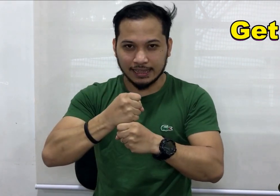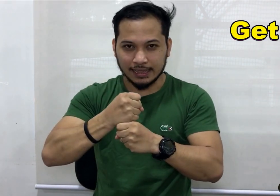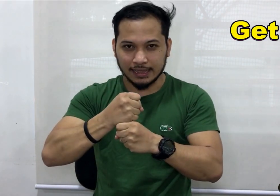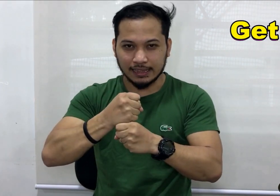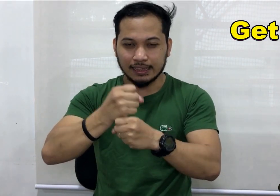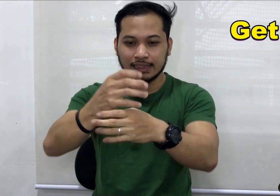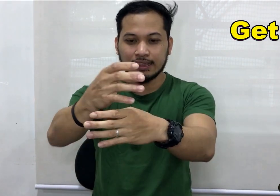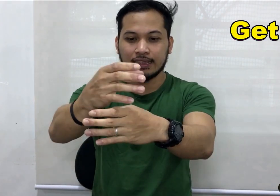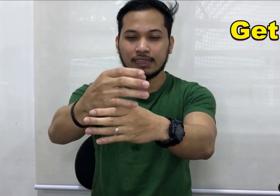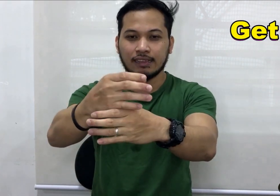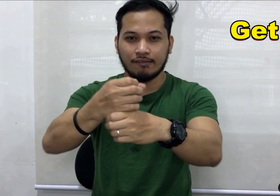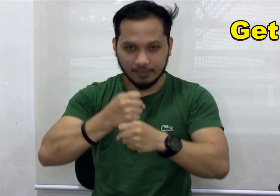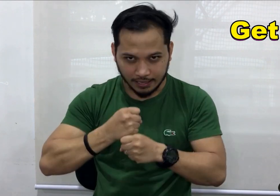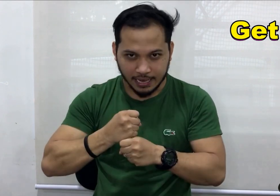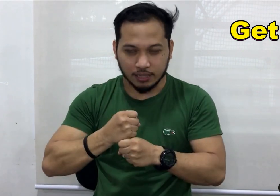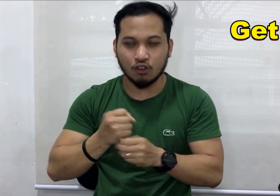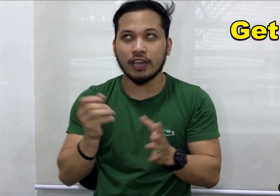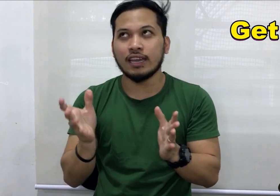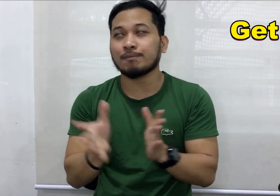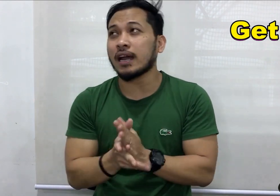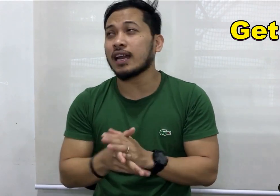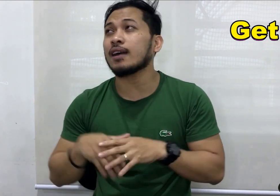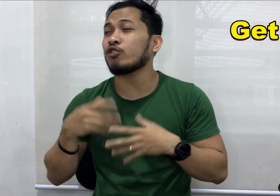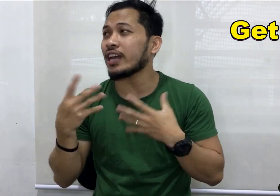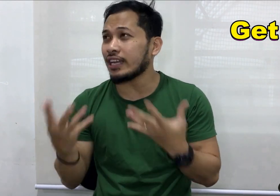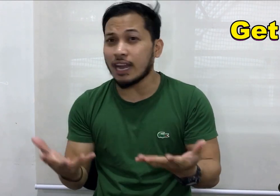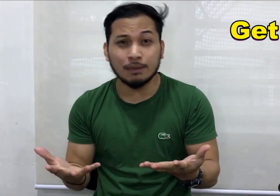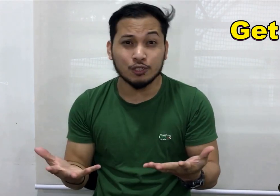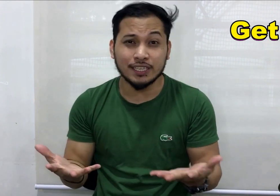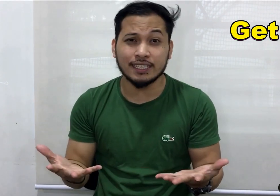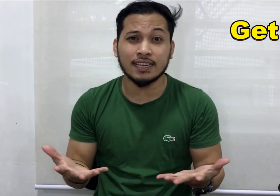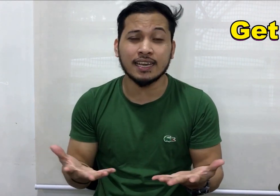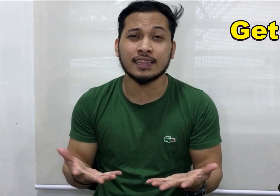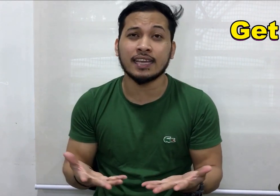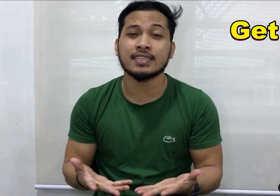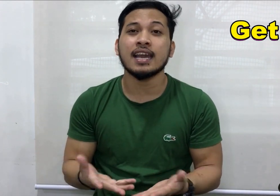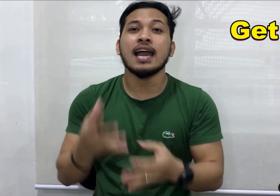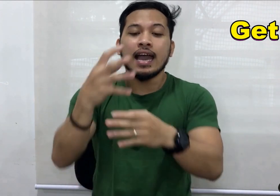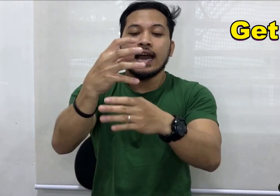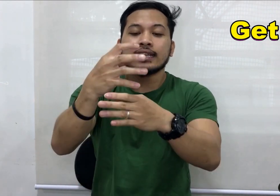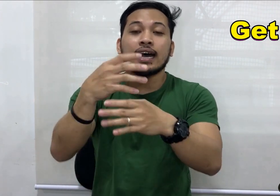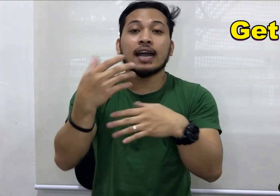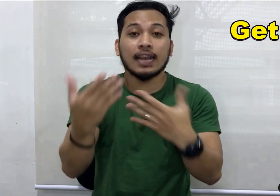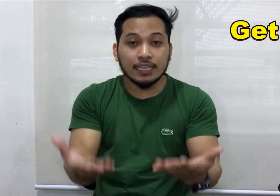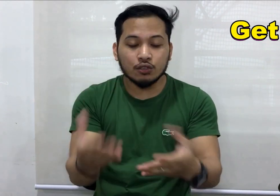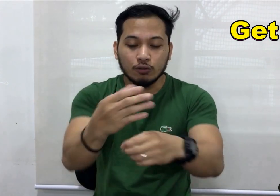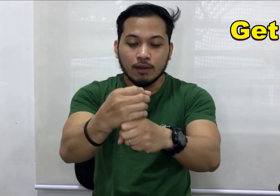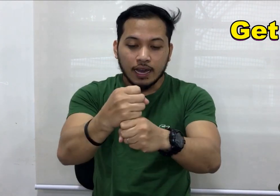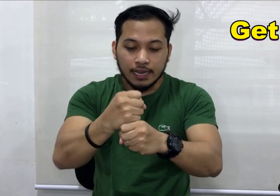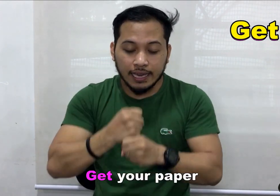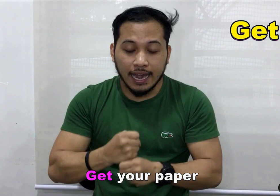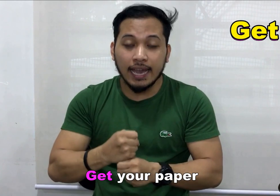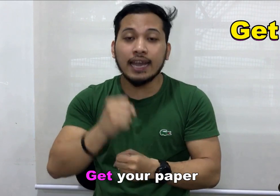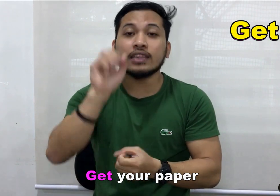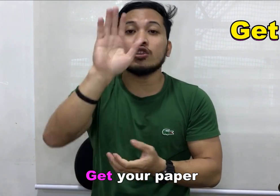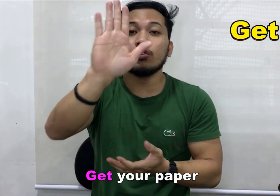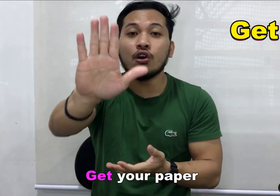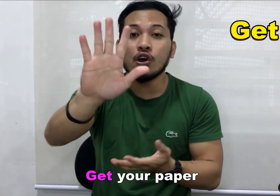Get. Get. Okay, parang, kunwari, ginamit ko siya sa isang sentence. Sa classroom, get